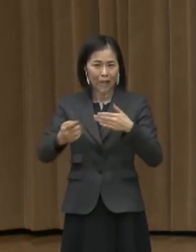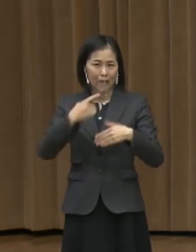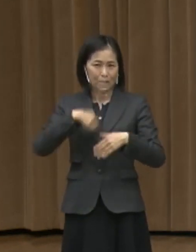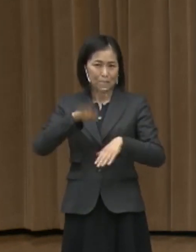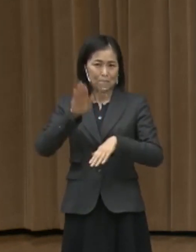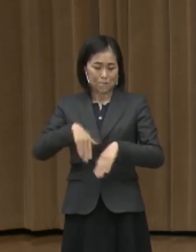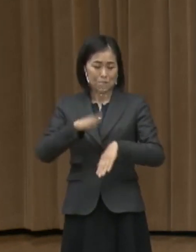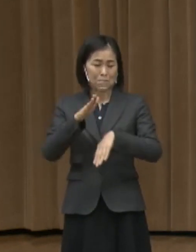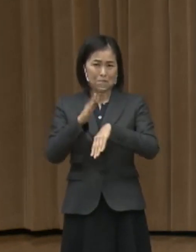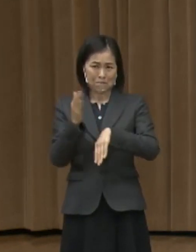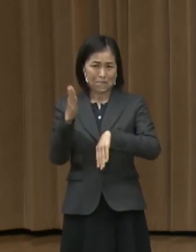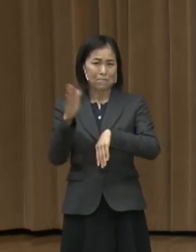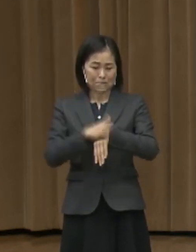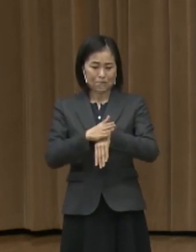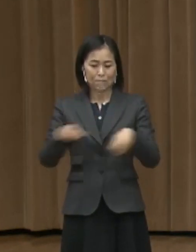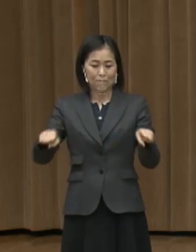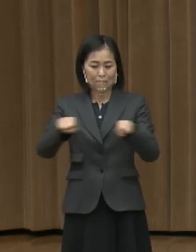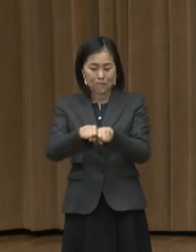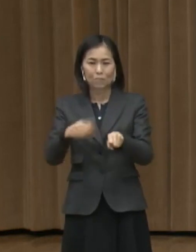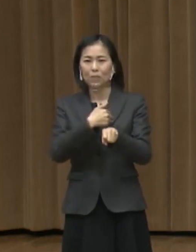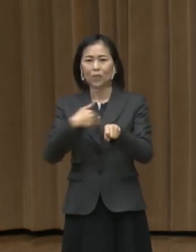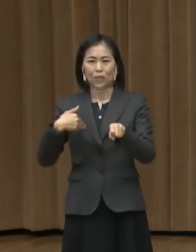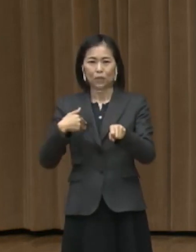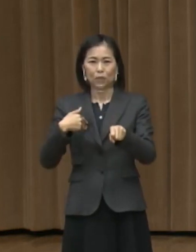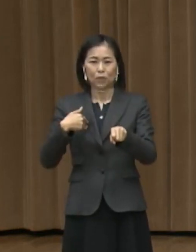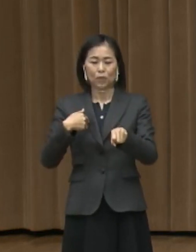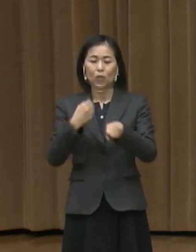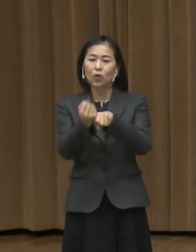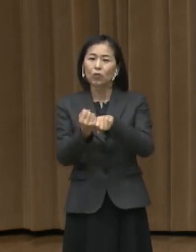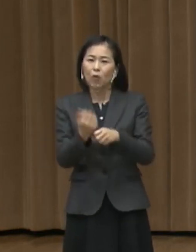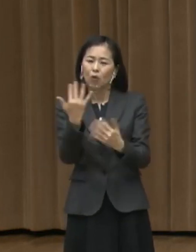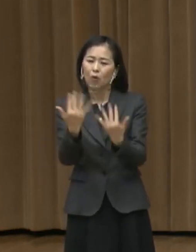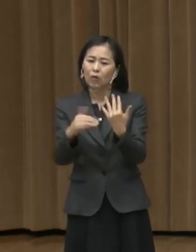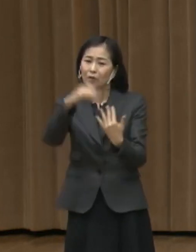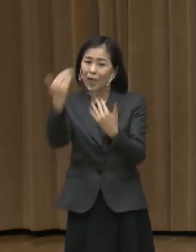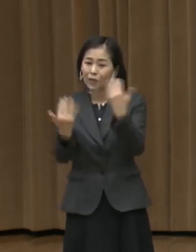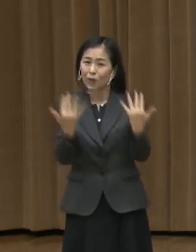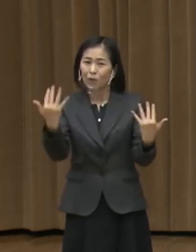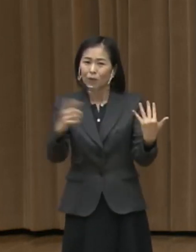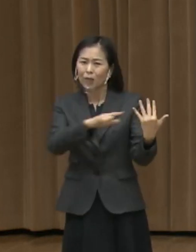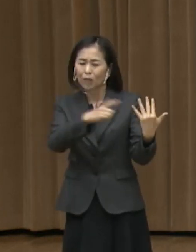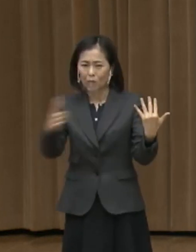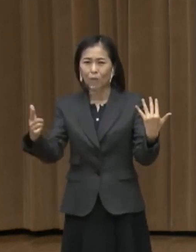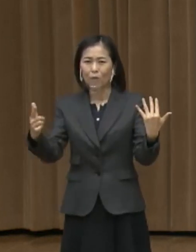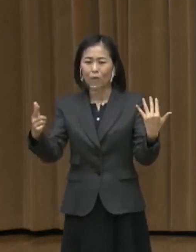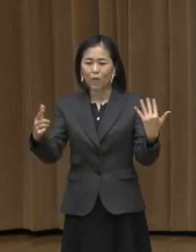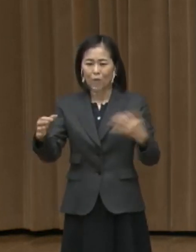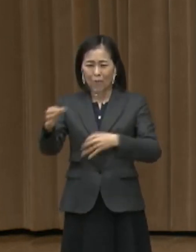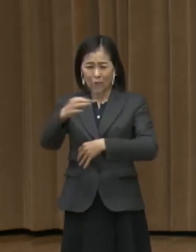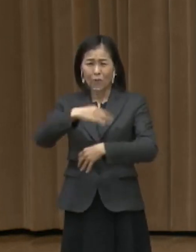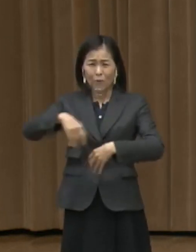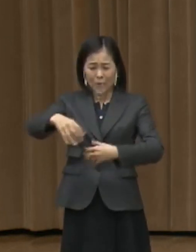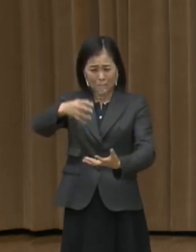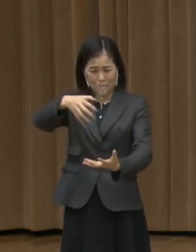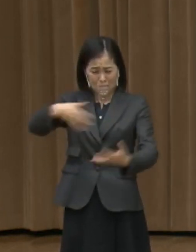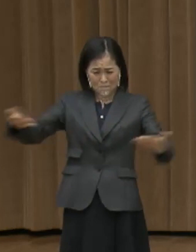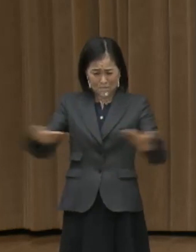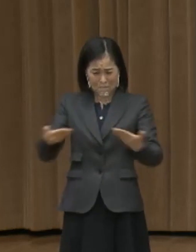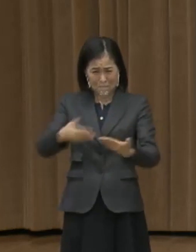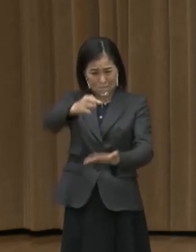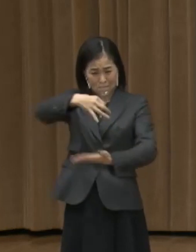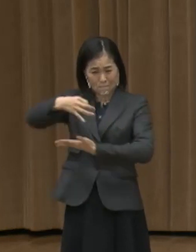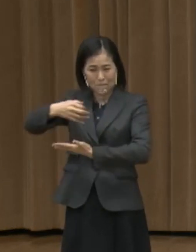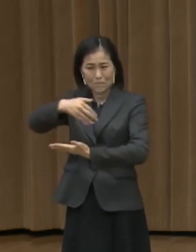つ職員で、農林業、農産村の持続的発展と農林業の稼ぐ力を高める施策